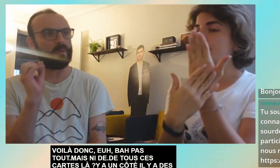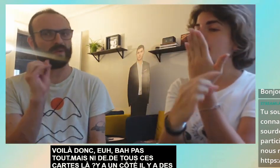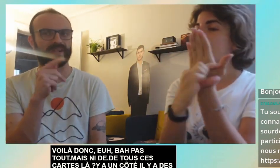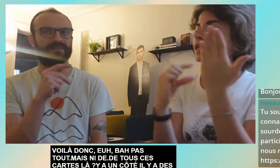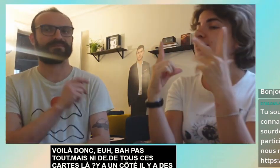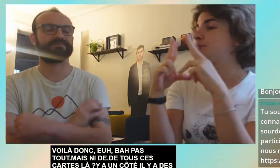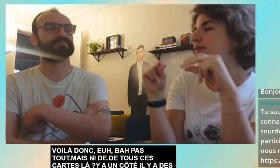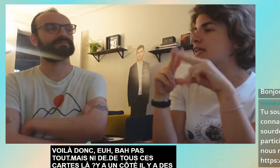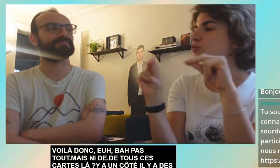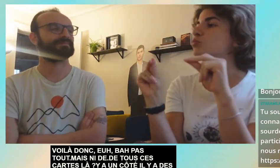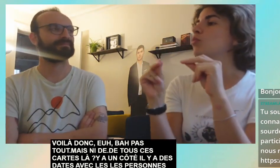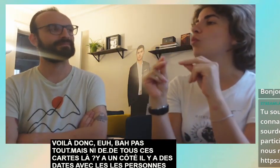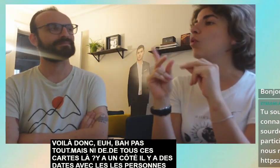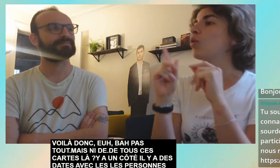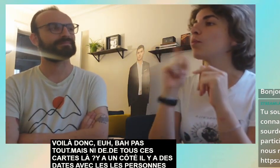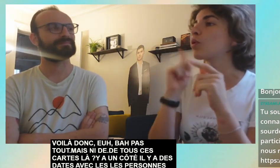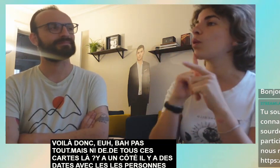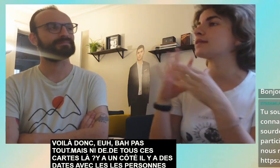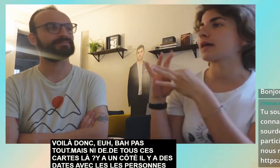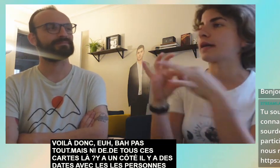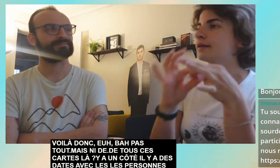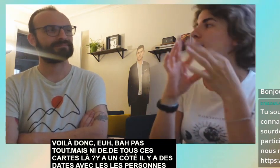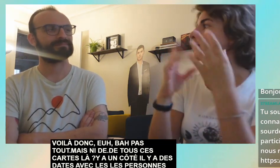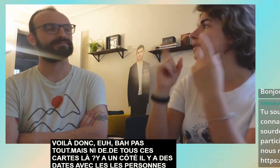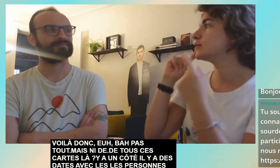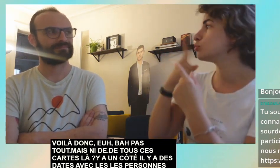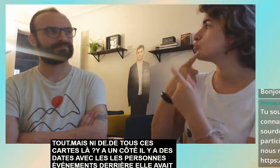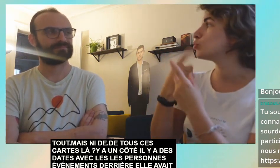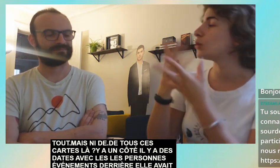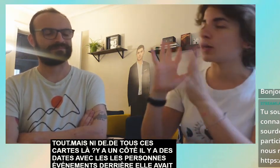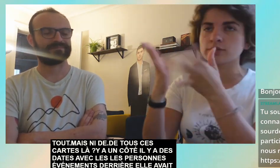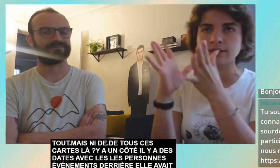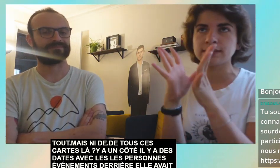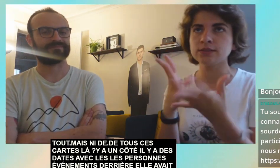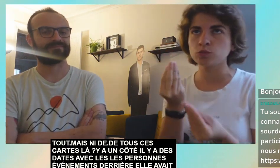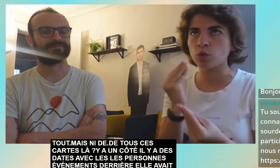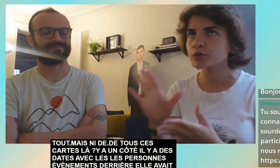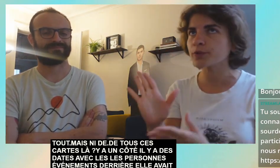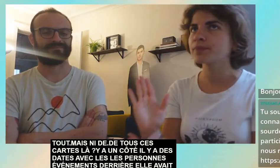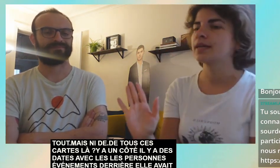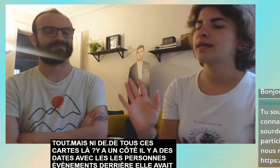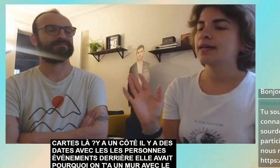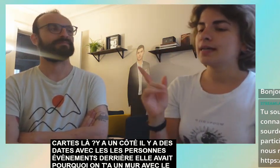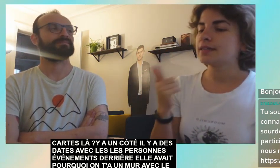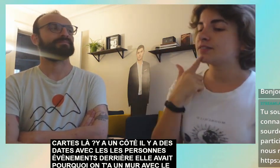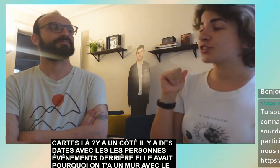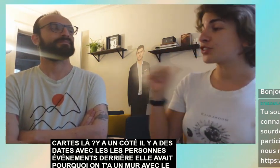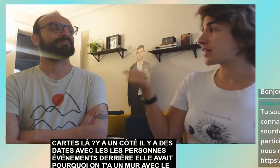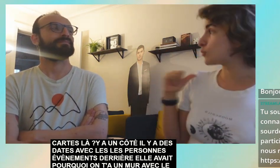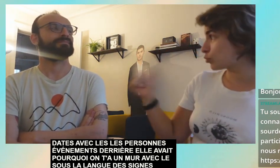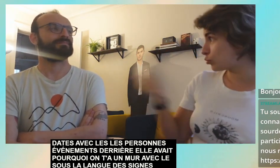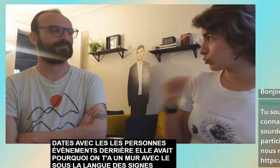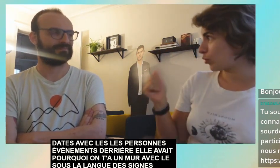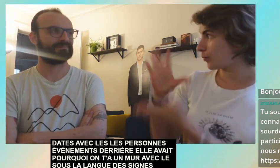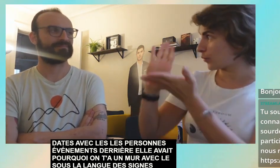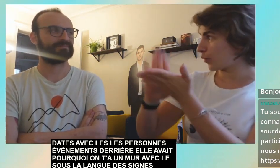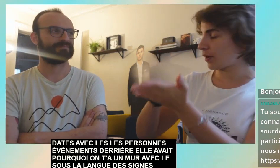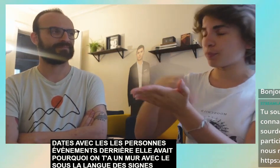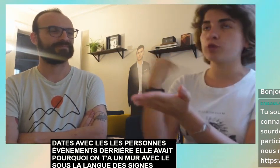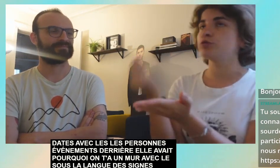Derrière, elle a l'explication pourquoi on a un lien avec le sourd, la langue des signes ou autre. Donc, chacun de tour va prendre une